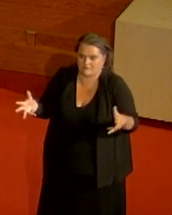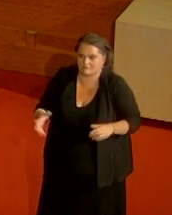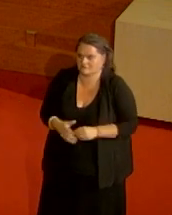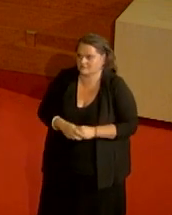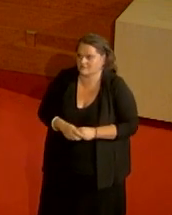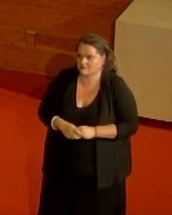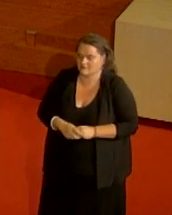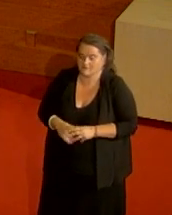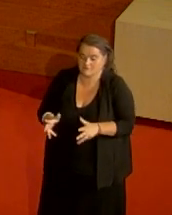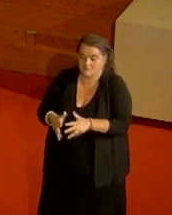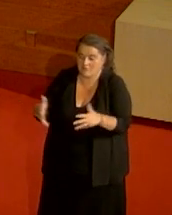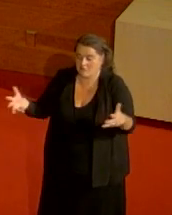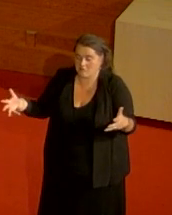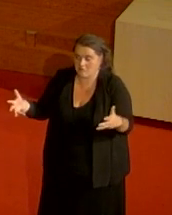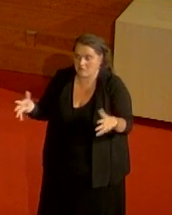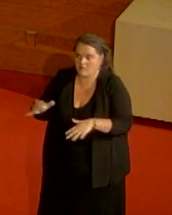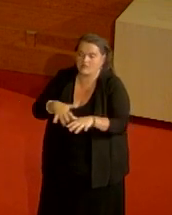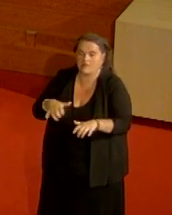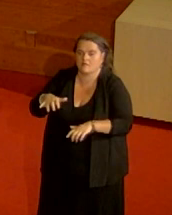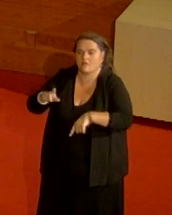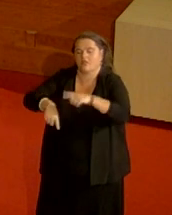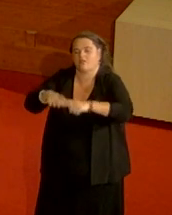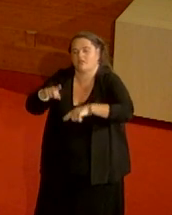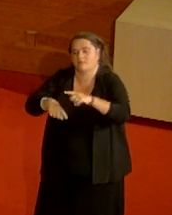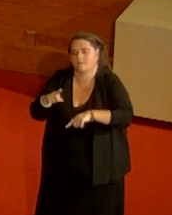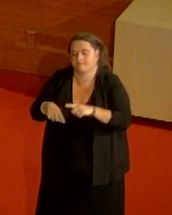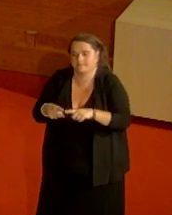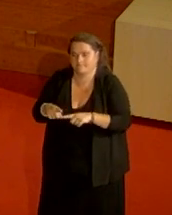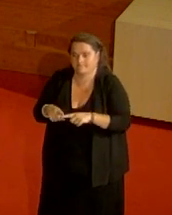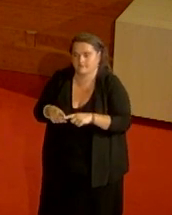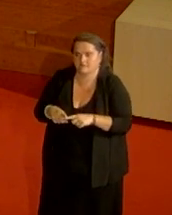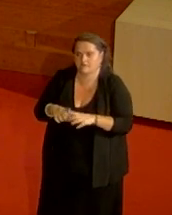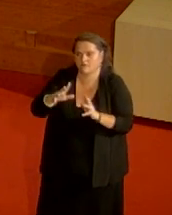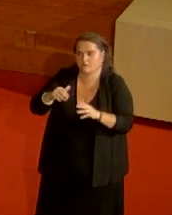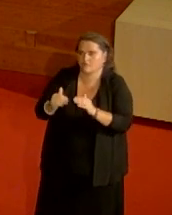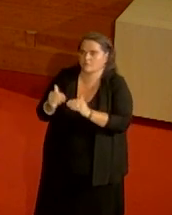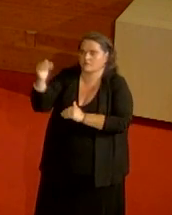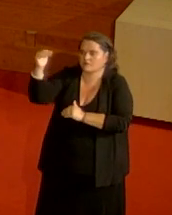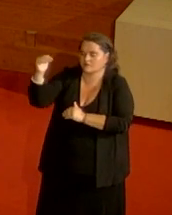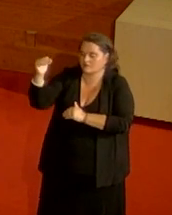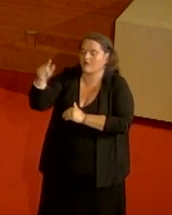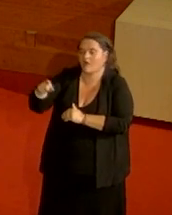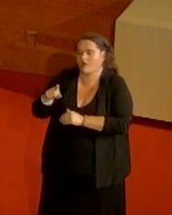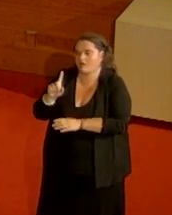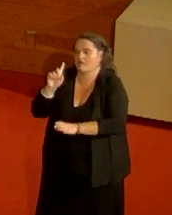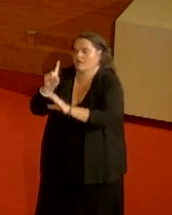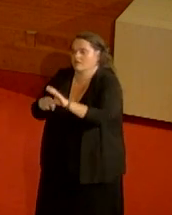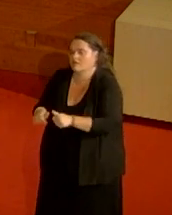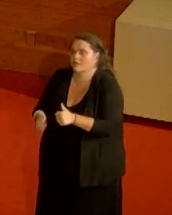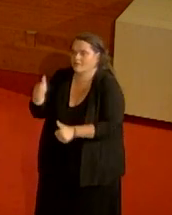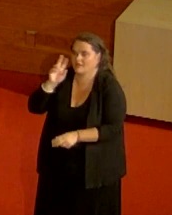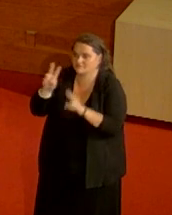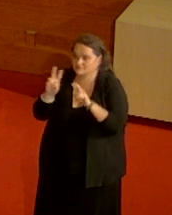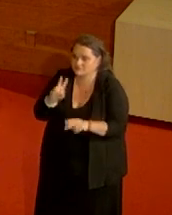digamos oscila en función de dónde se mueven los eh los números más altos de Qué es lo más visto que es lo más